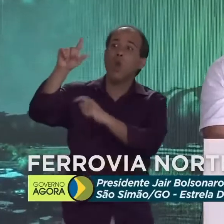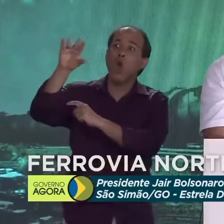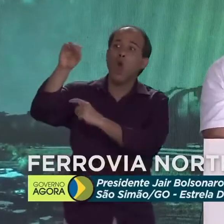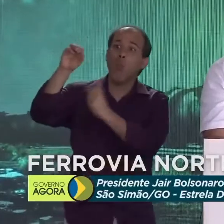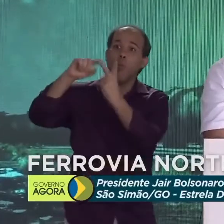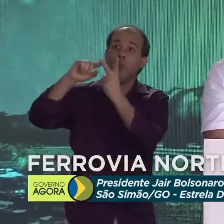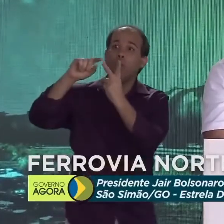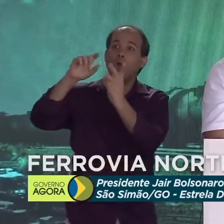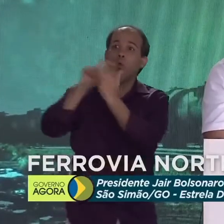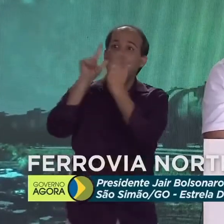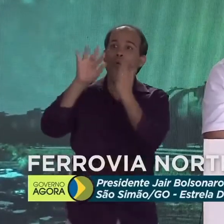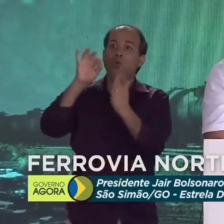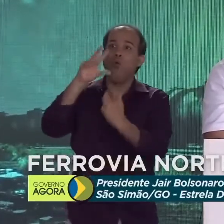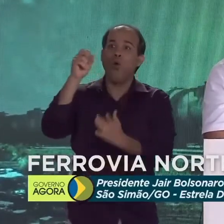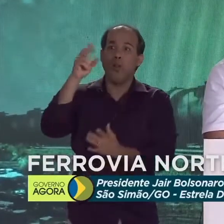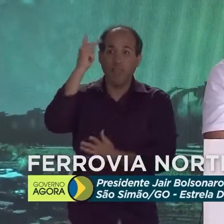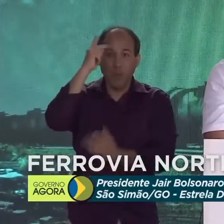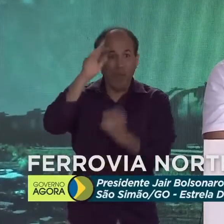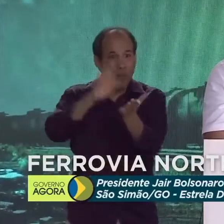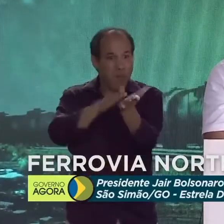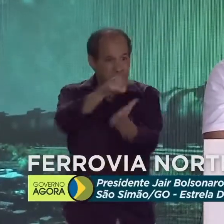Folha.